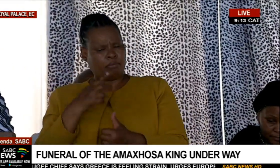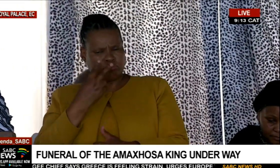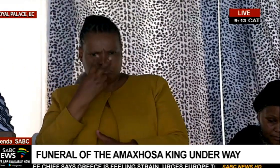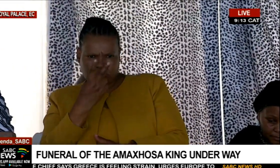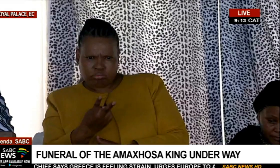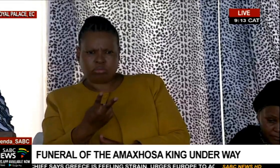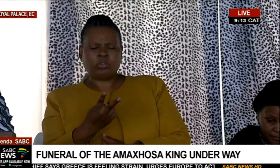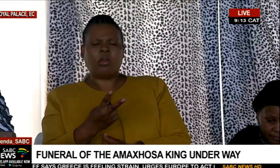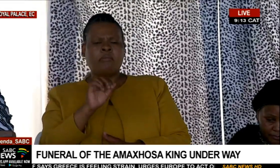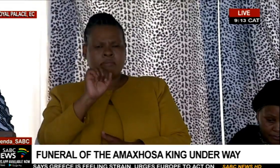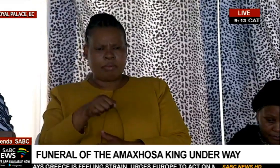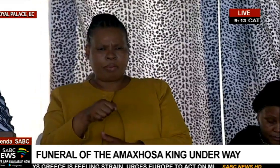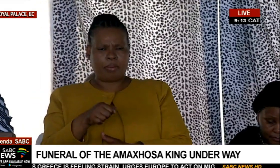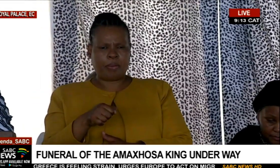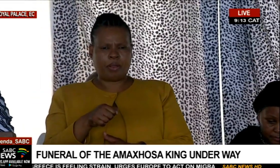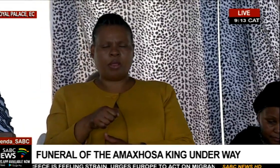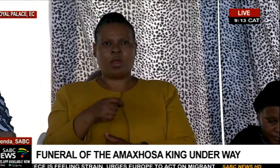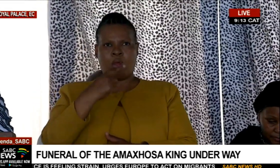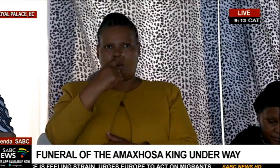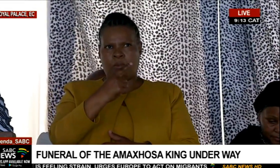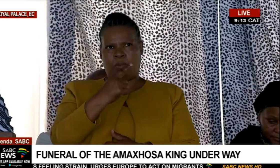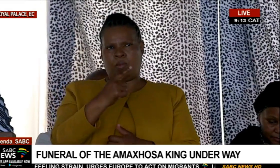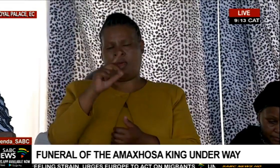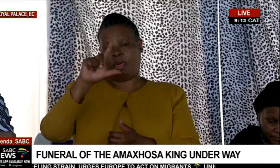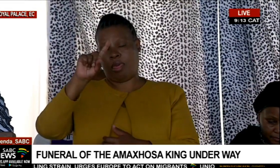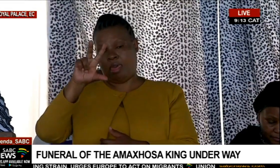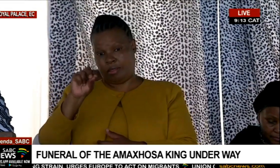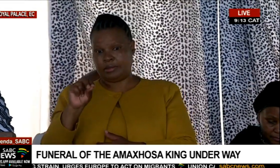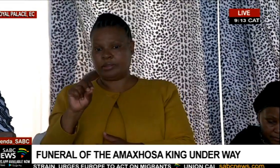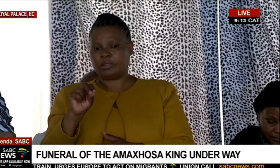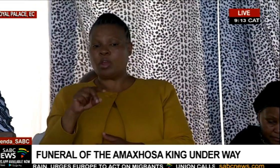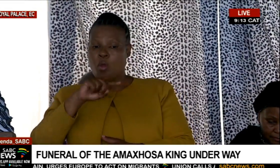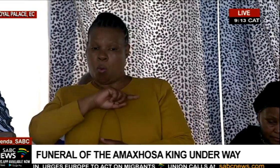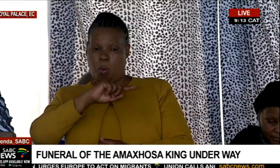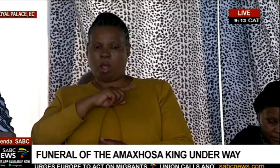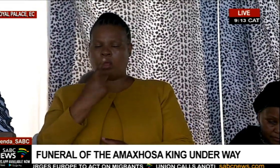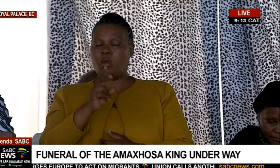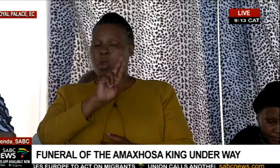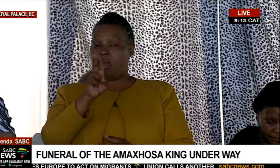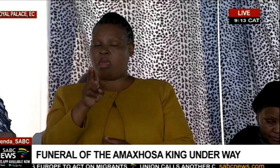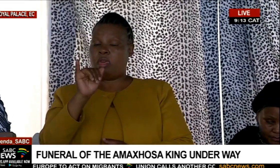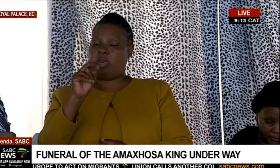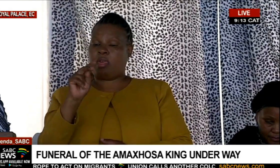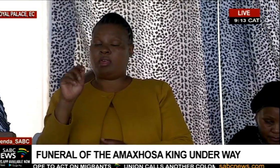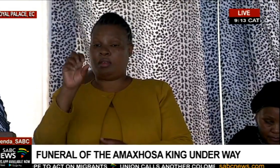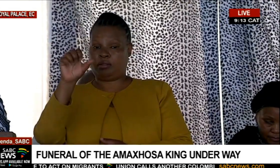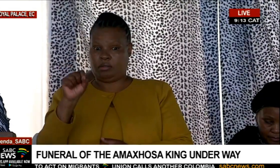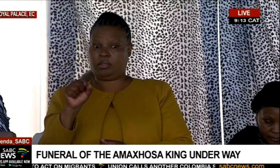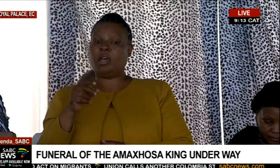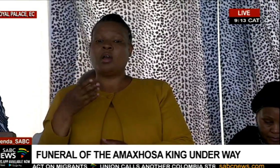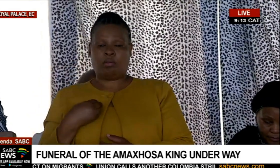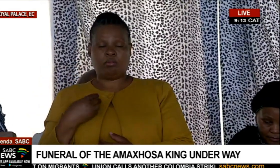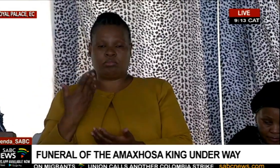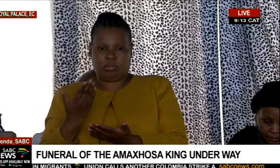ngawo iminyaka elikhulu elinamashumi asibhozo kwakhothama ukumkani uHintsa. Ukumkani